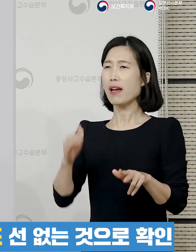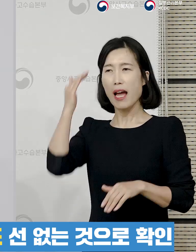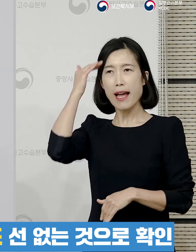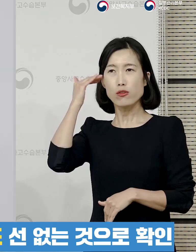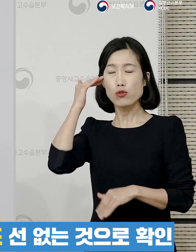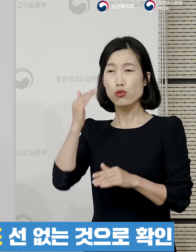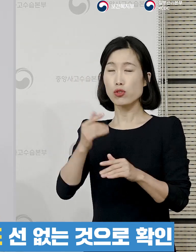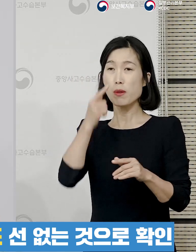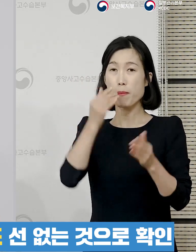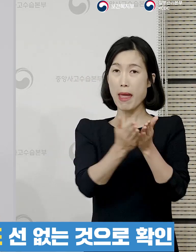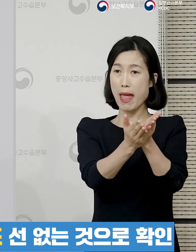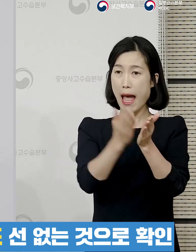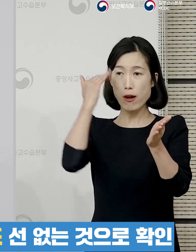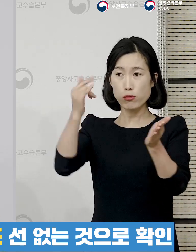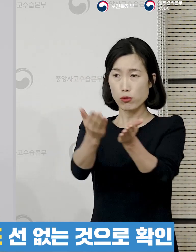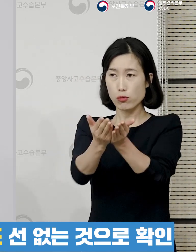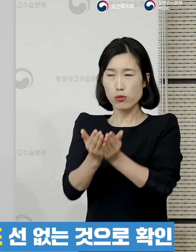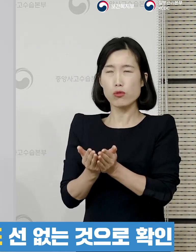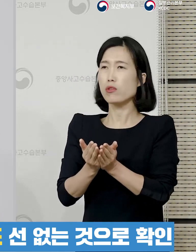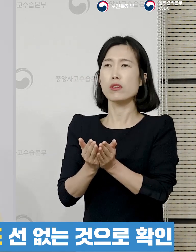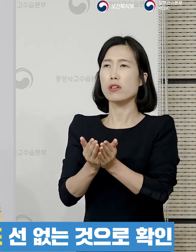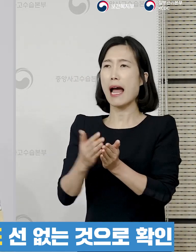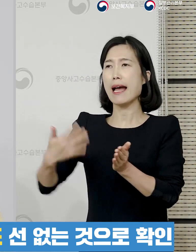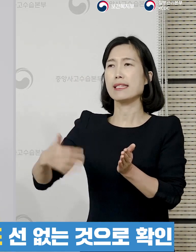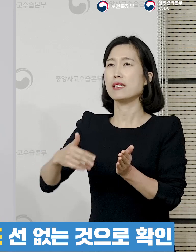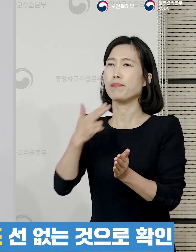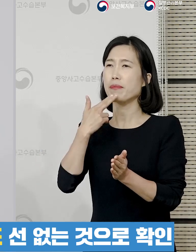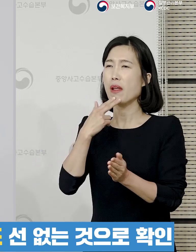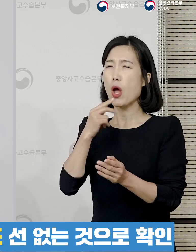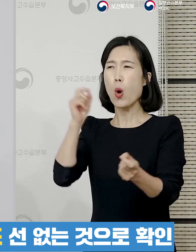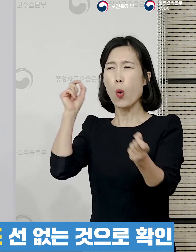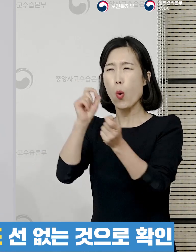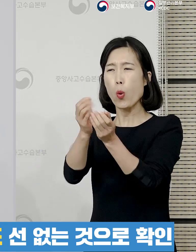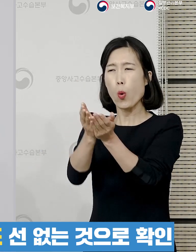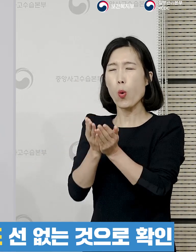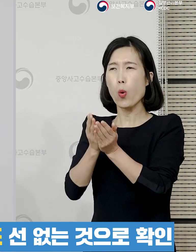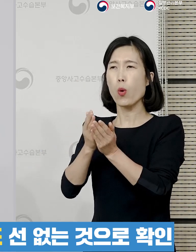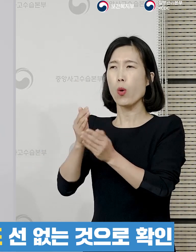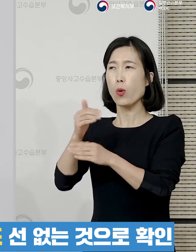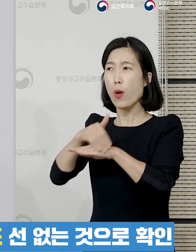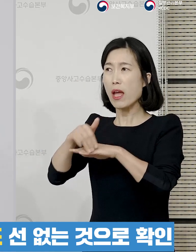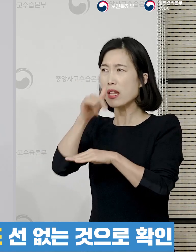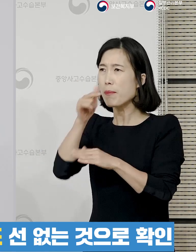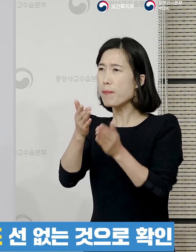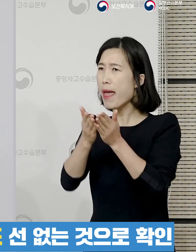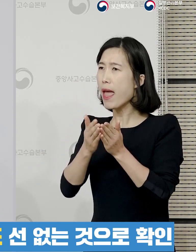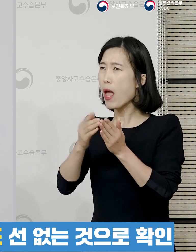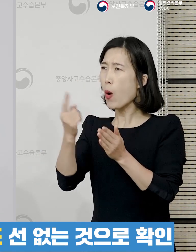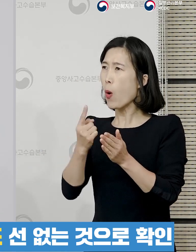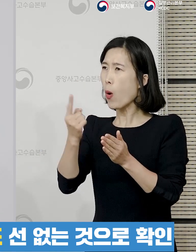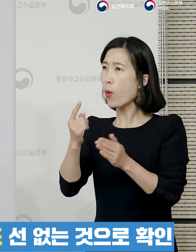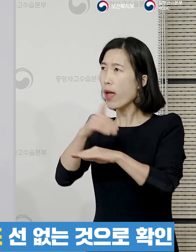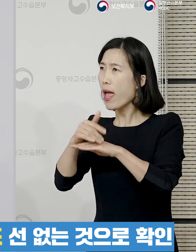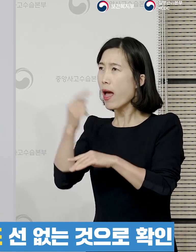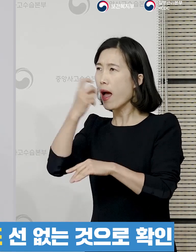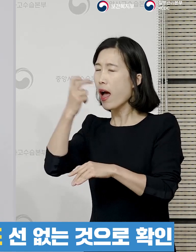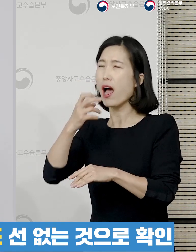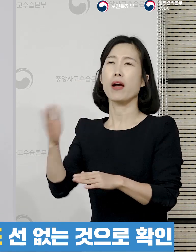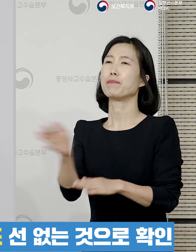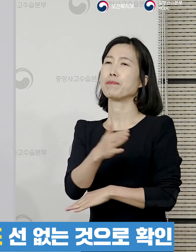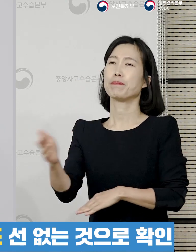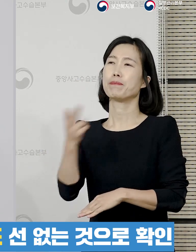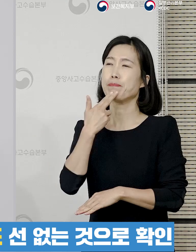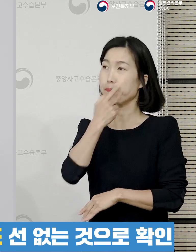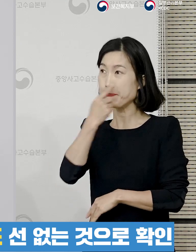지금 현재는 우리 국내에 입항에 있거나 입항 이제 조만간 입항할 예정인